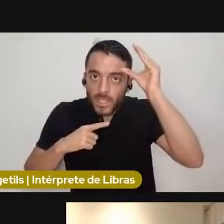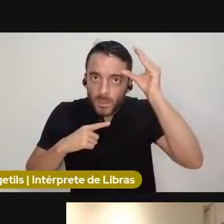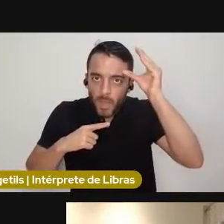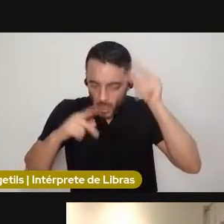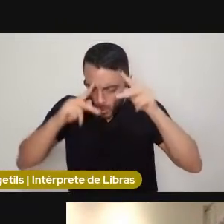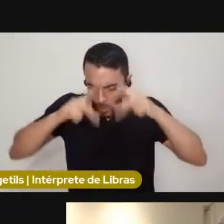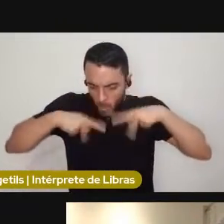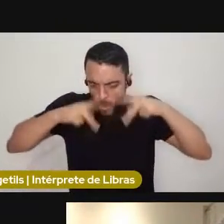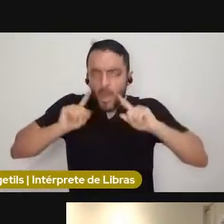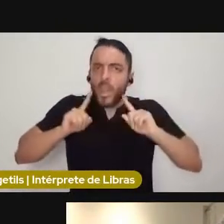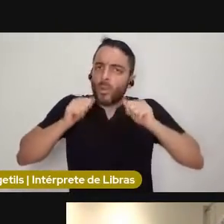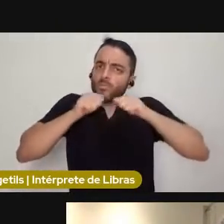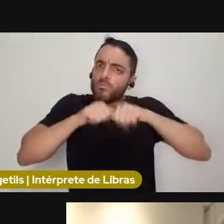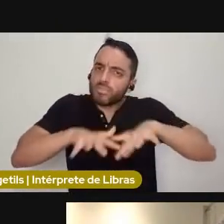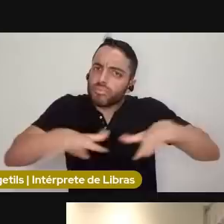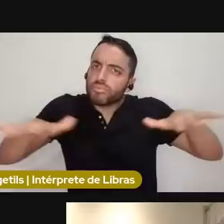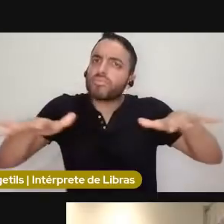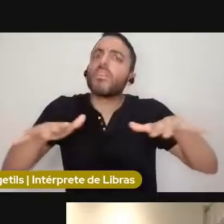tem que ser dado.